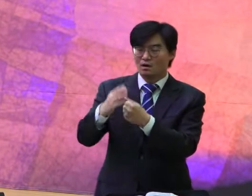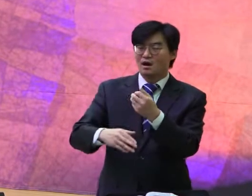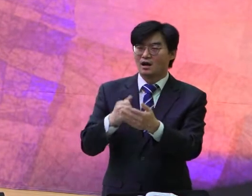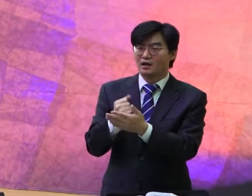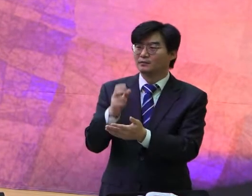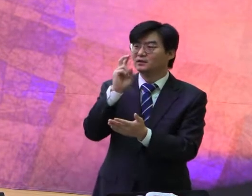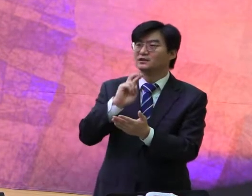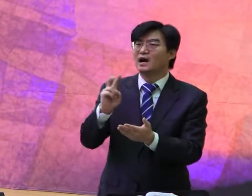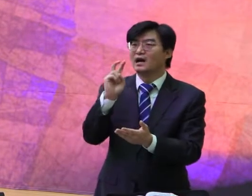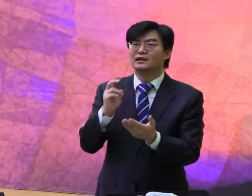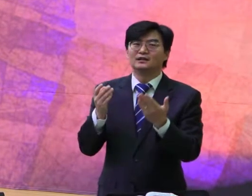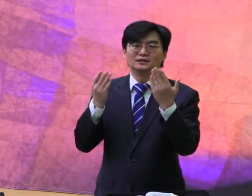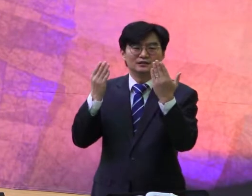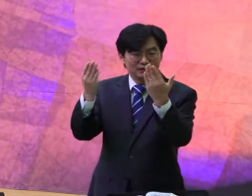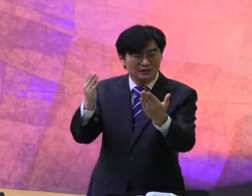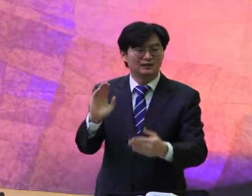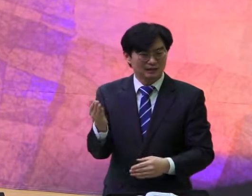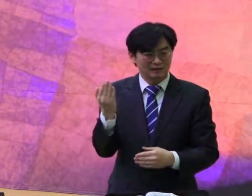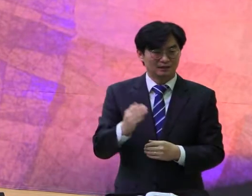되는 그런 놀라운 역사가